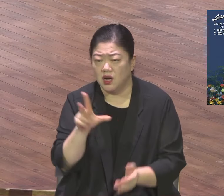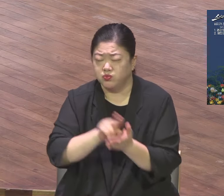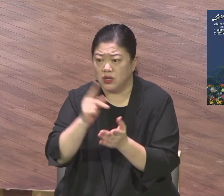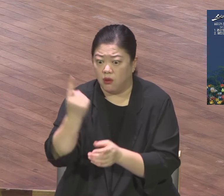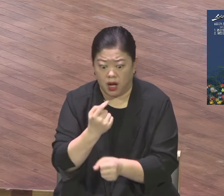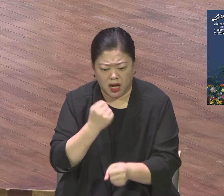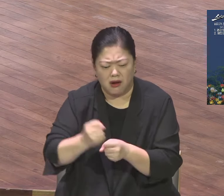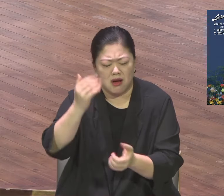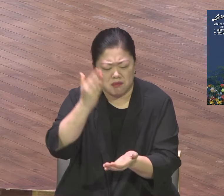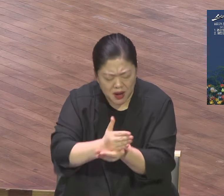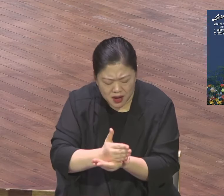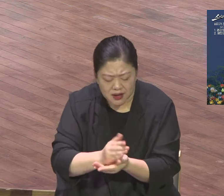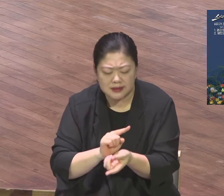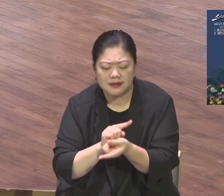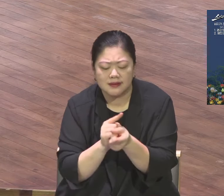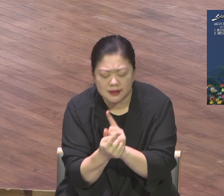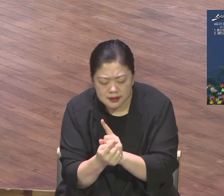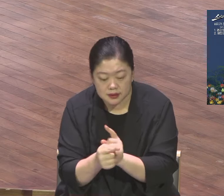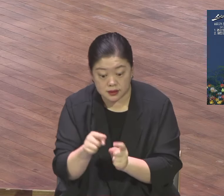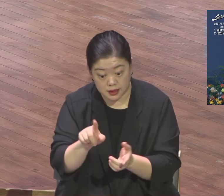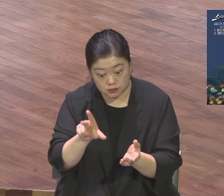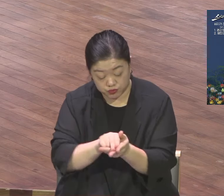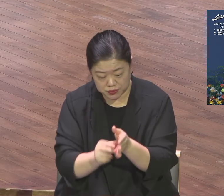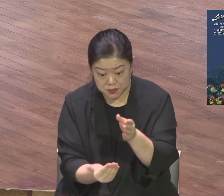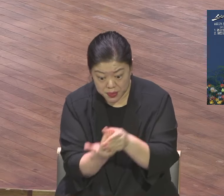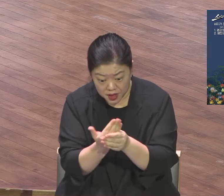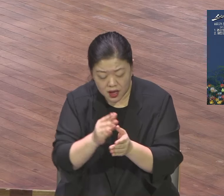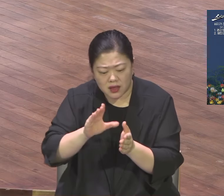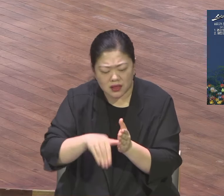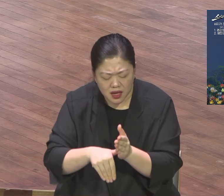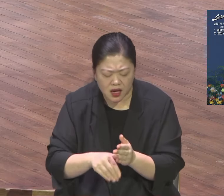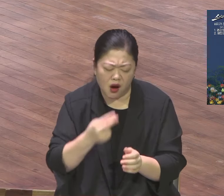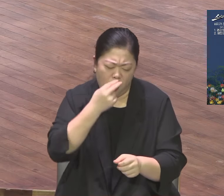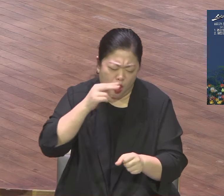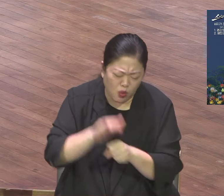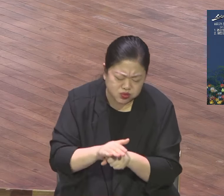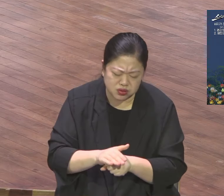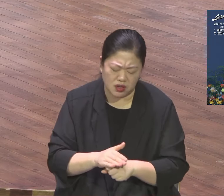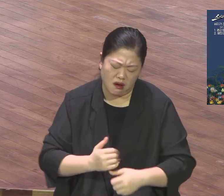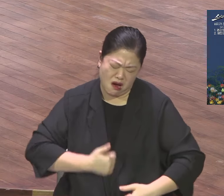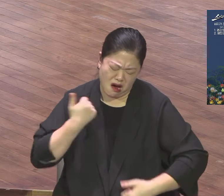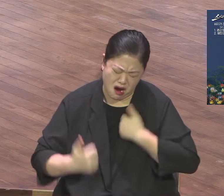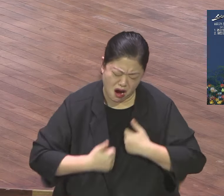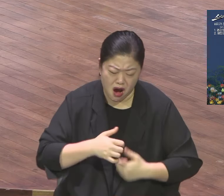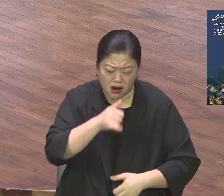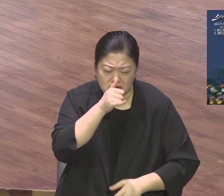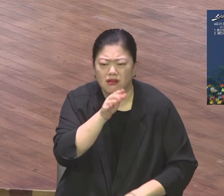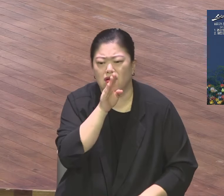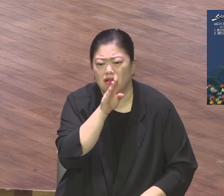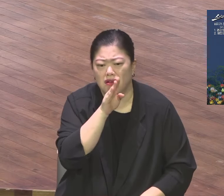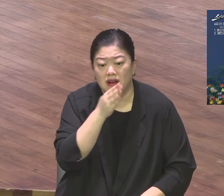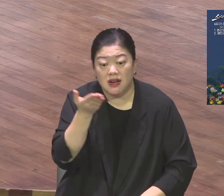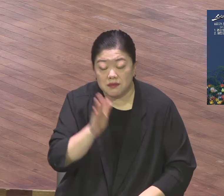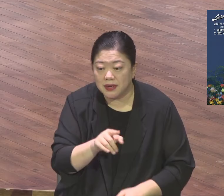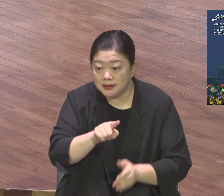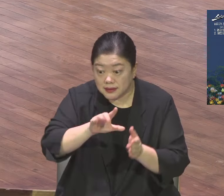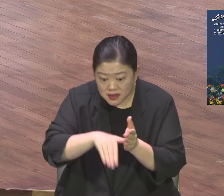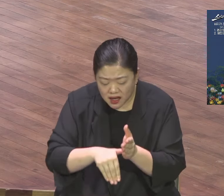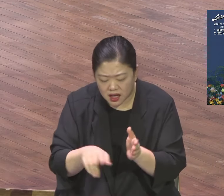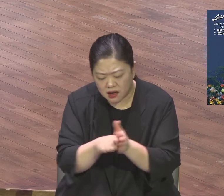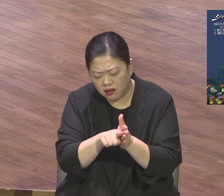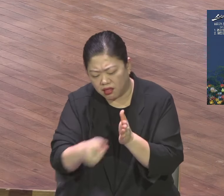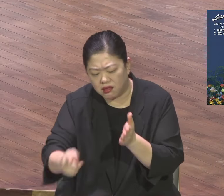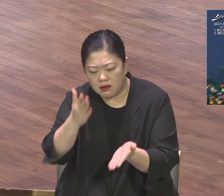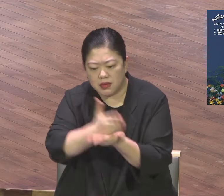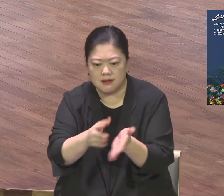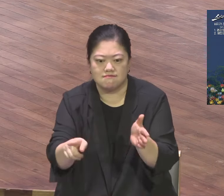계속 환난과 핍박과 오해와 상처와 억울함이 많을 것이다. 이럴 때 믿음을 굳게